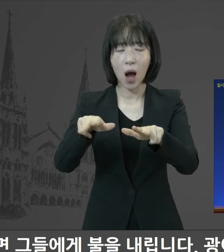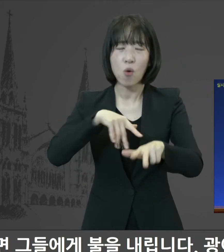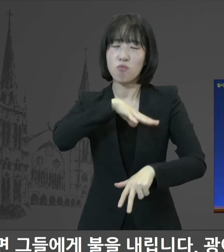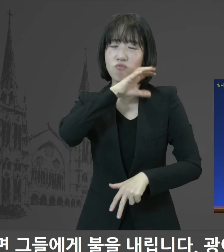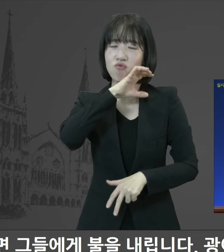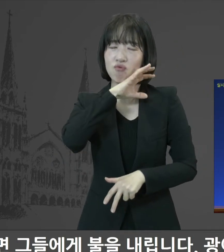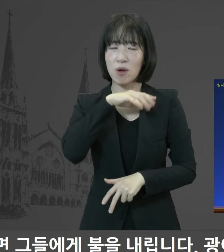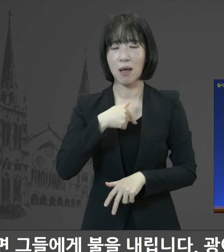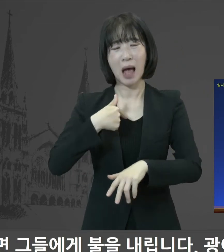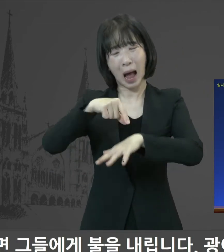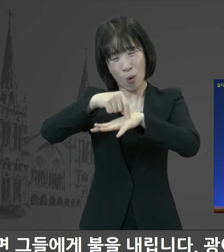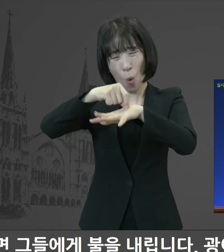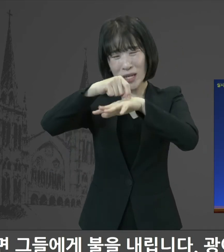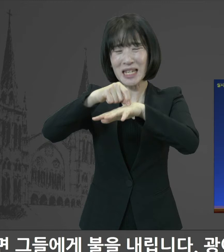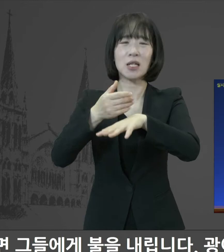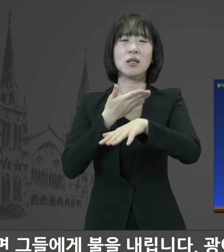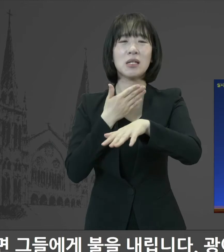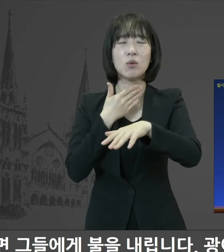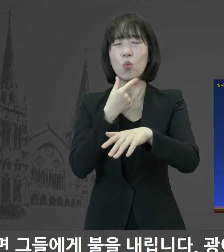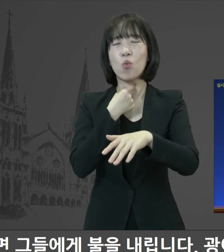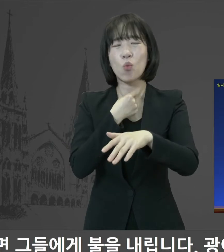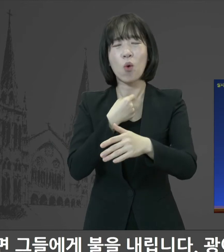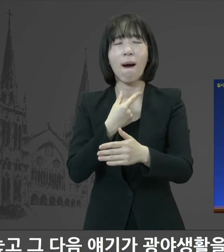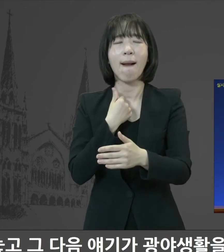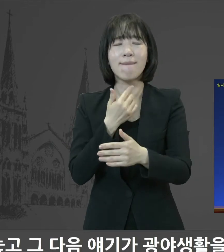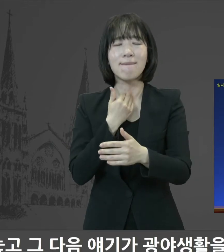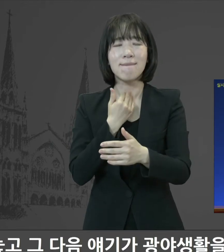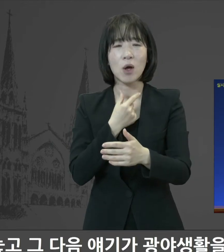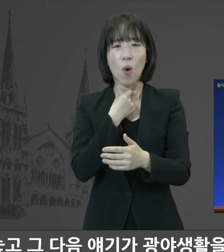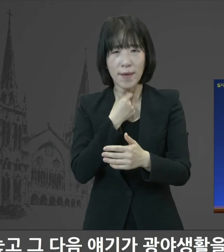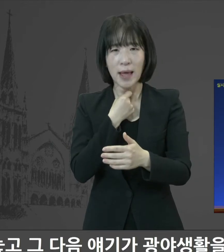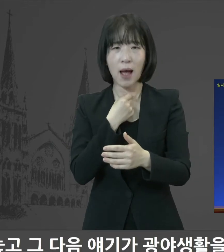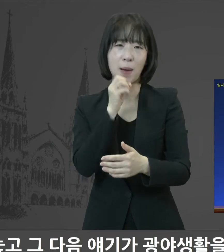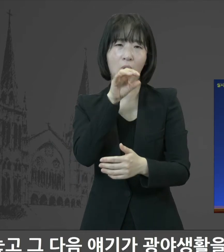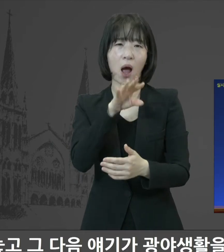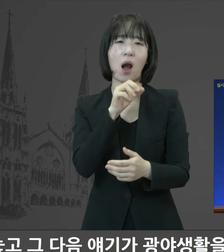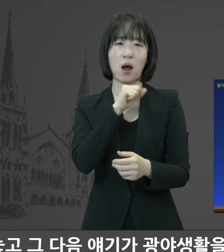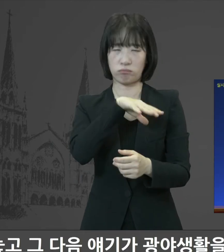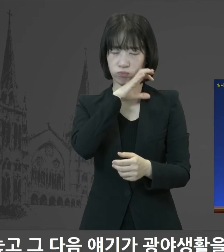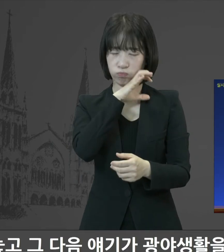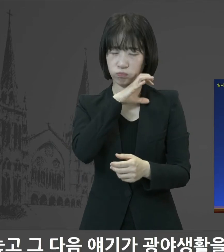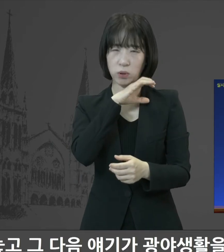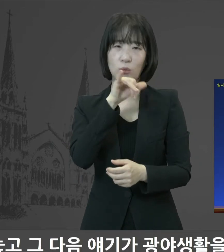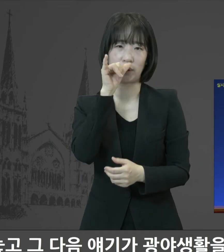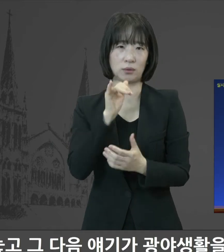고기 먹어본 지 얼마냐. 그래서 메추라기 주시는 사건이 일어나고요. 그 다음